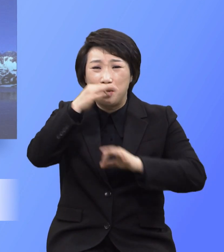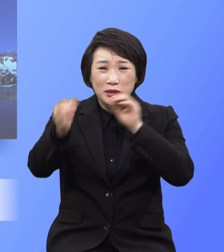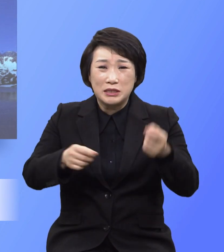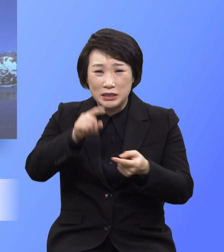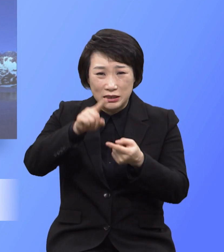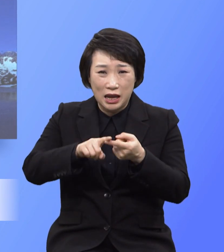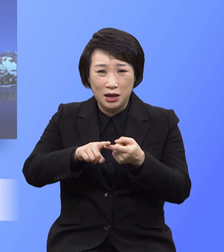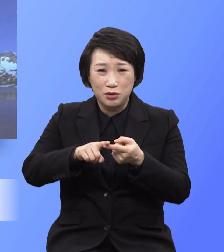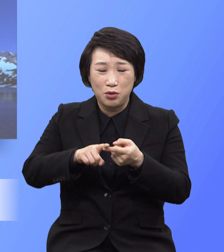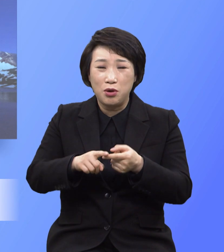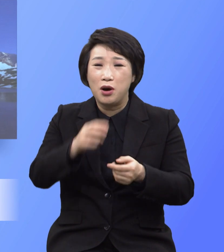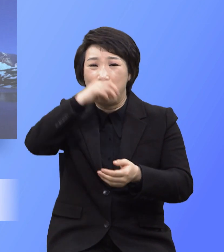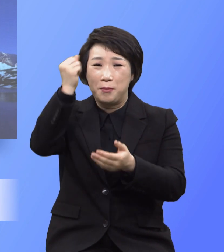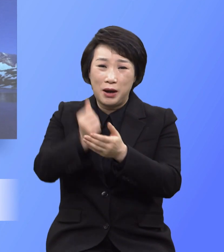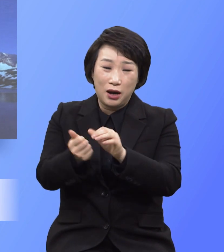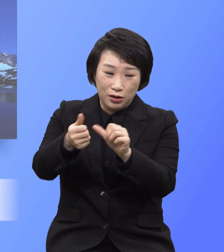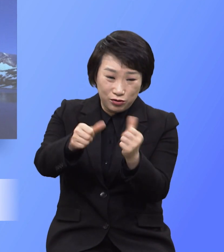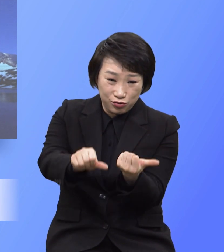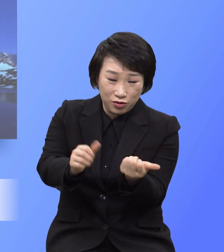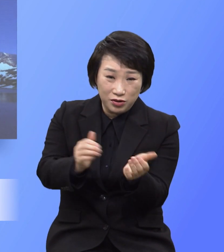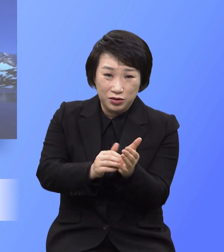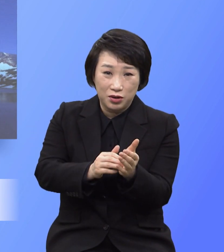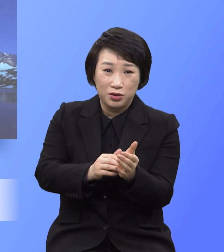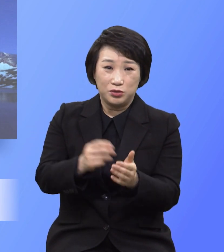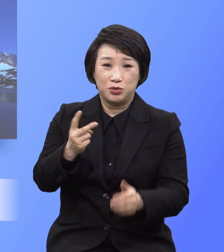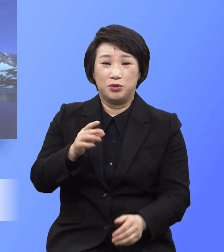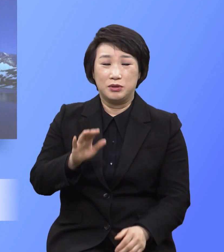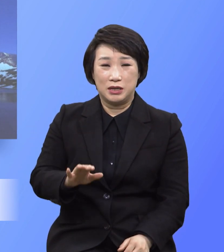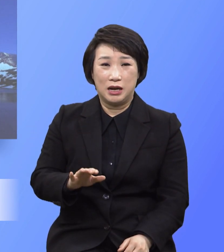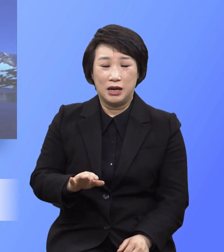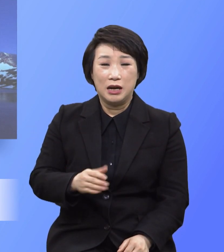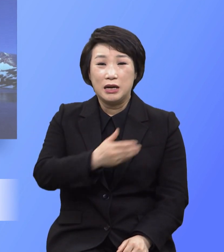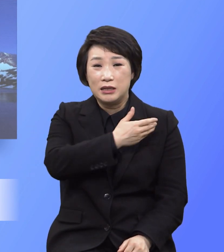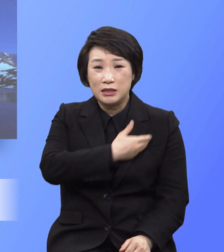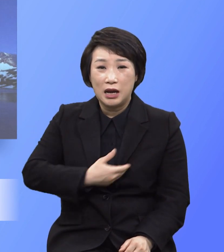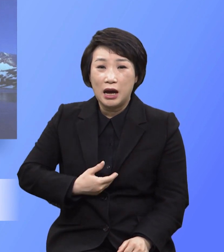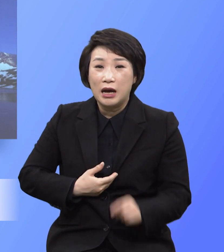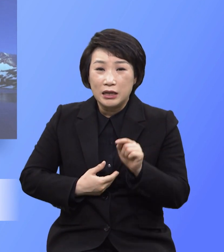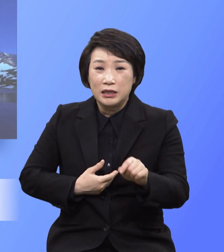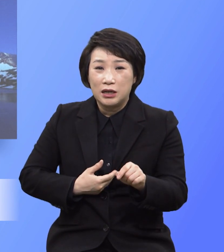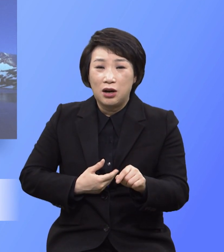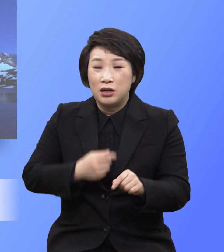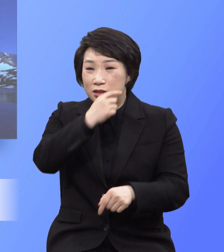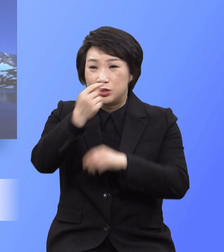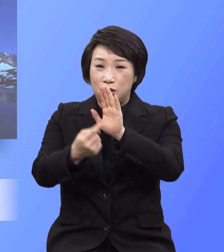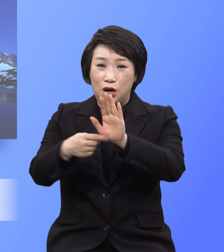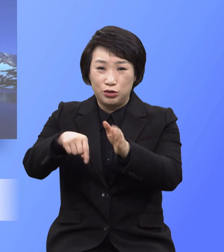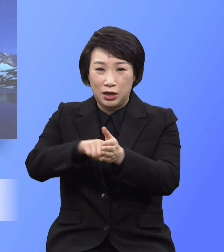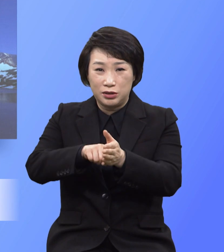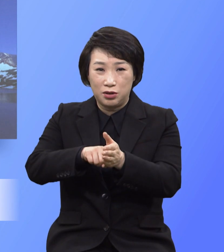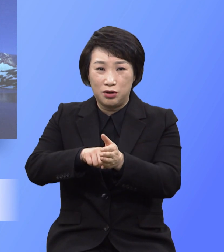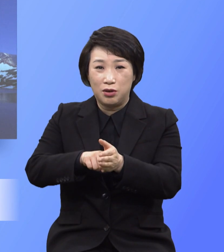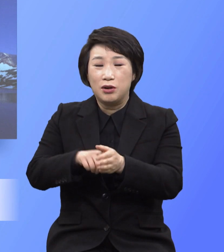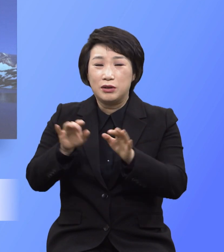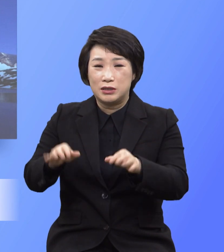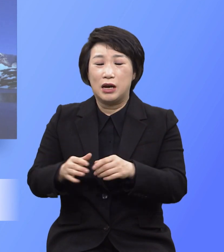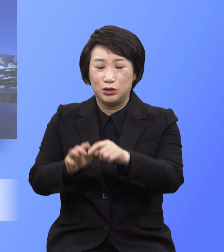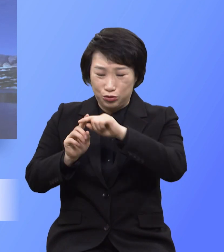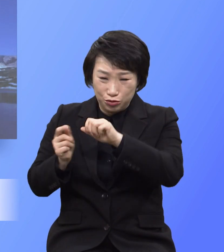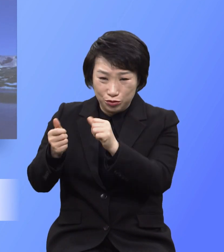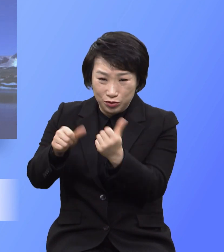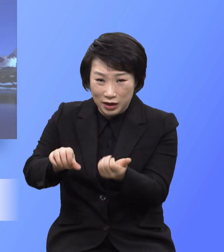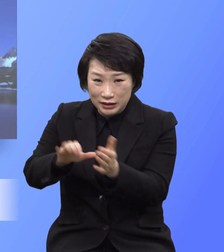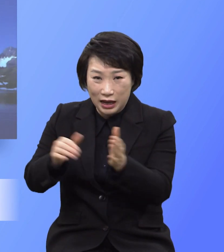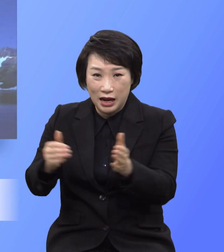대로 그렇게도 죽으시고 그리고 사도들은 이 사실을 증거하기 위해서 그렇게도